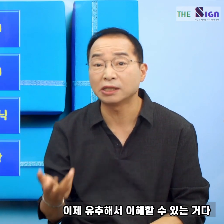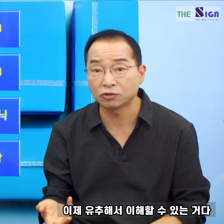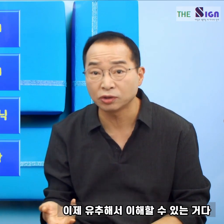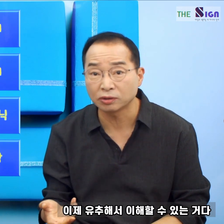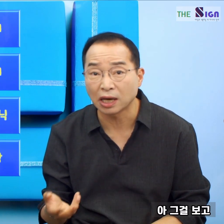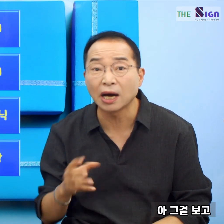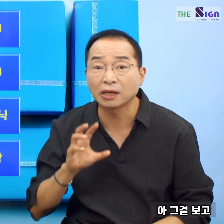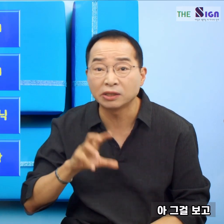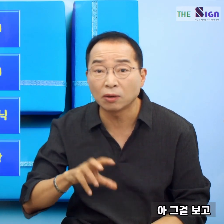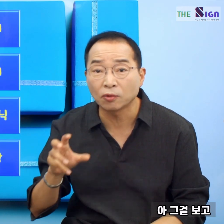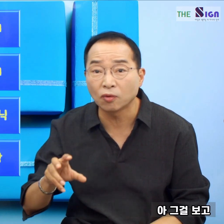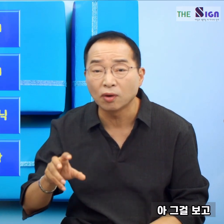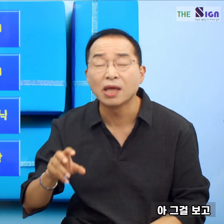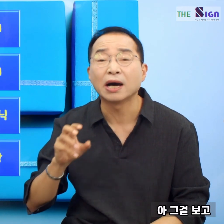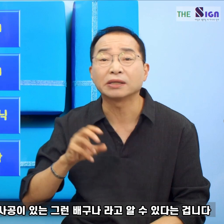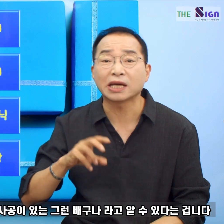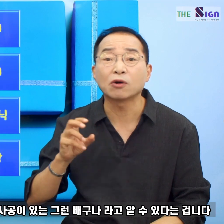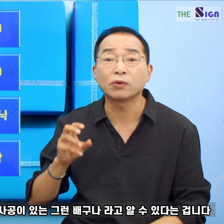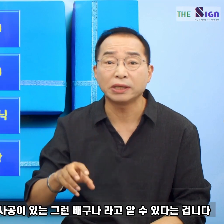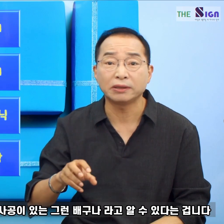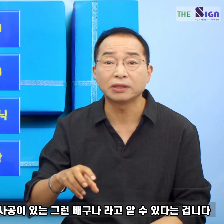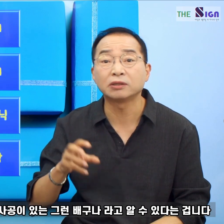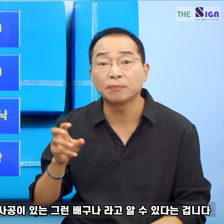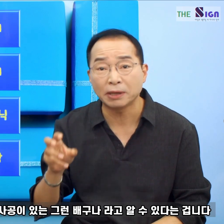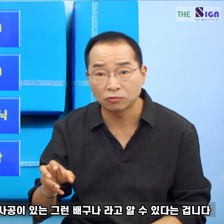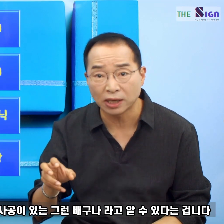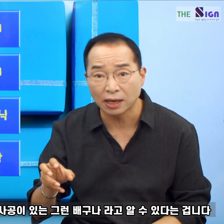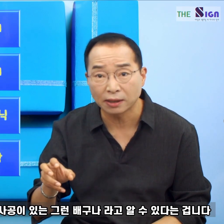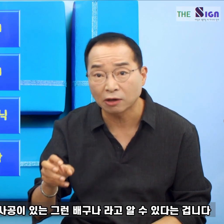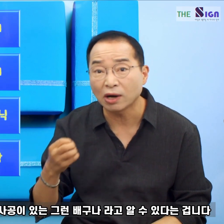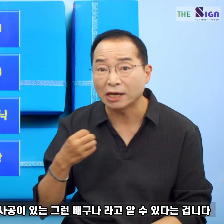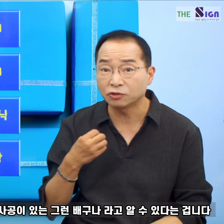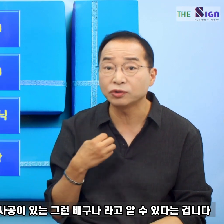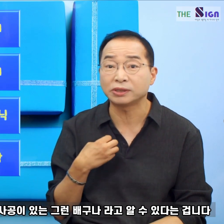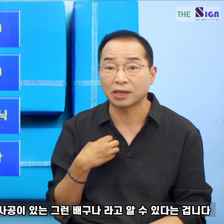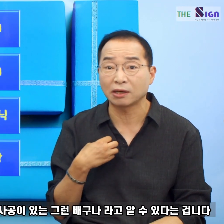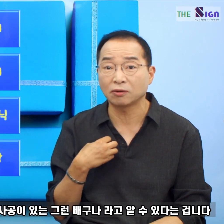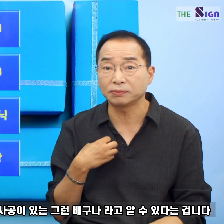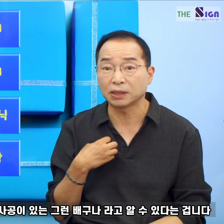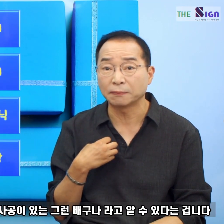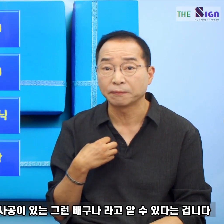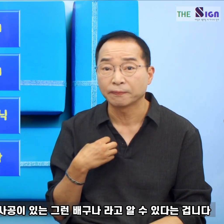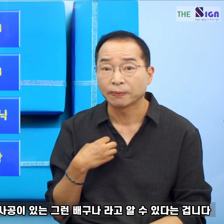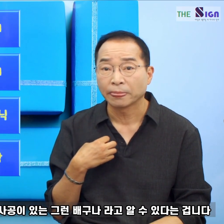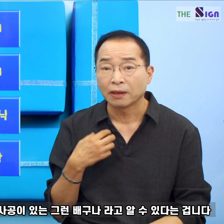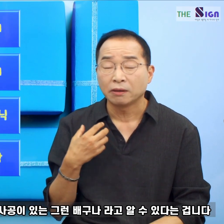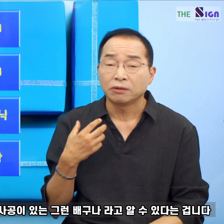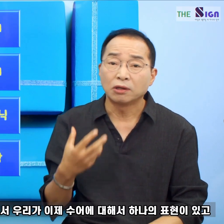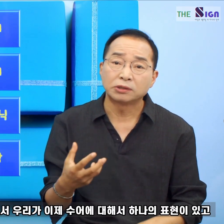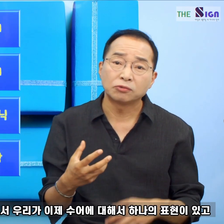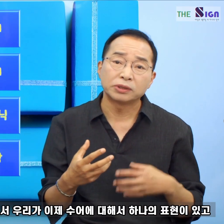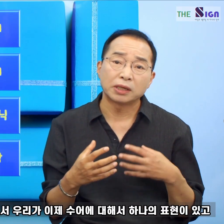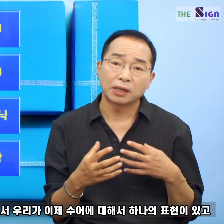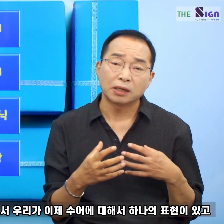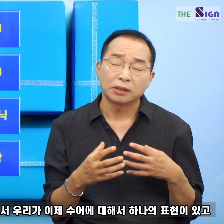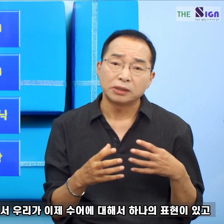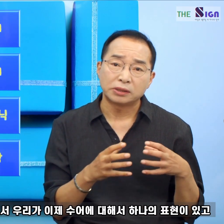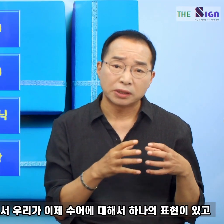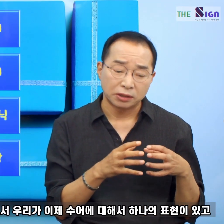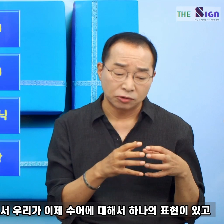있는 거다. 그걸 보고 사공이 있는 그런 배구나 라고 알 수 있다는 겁니다. 여기서 우리가 이제